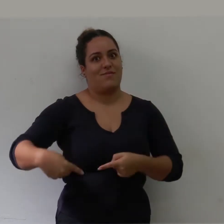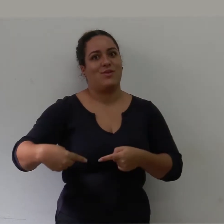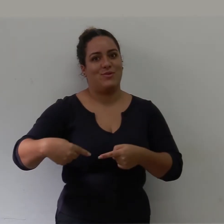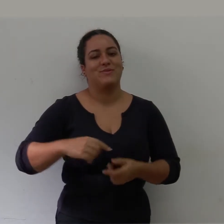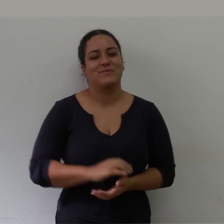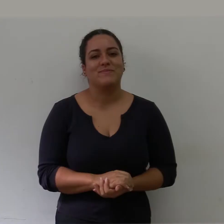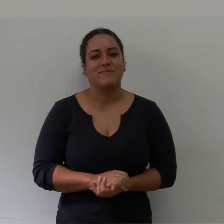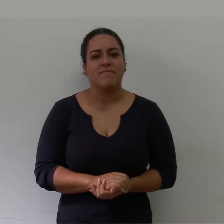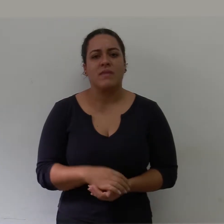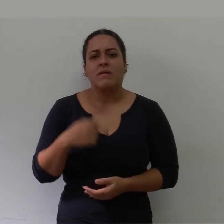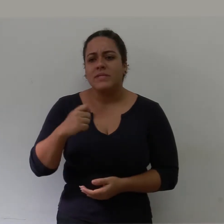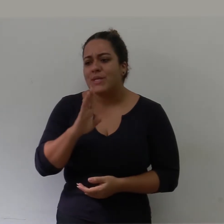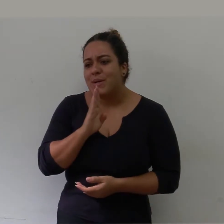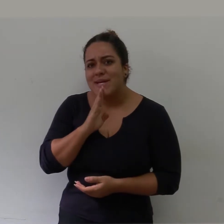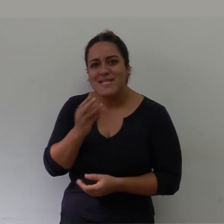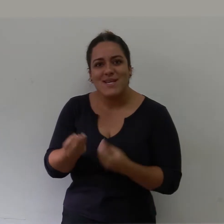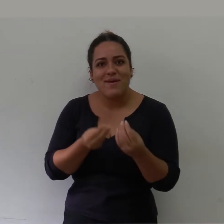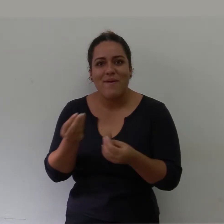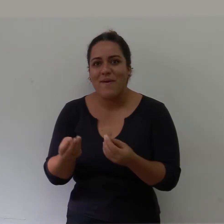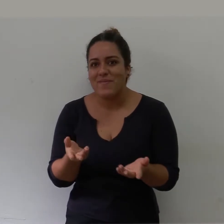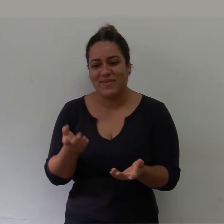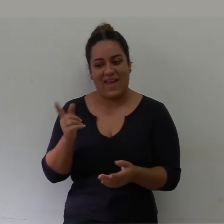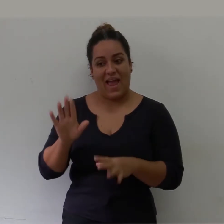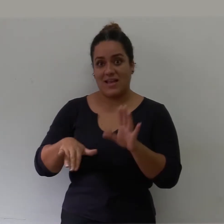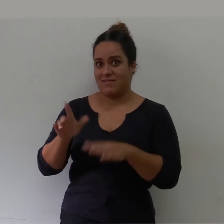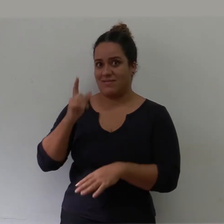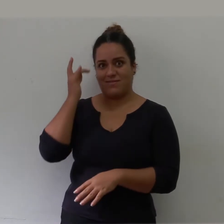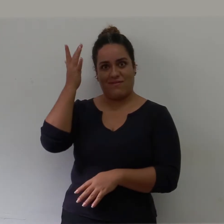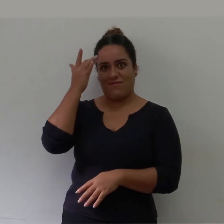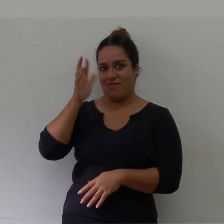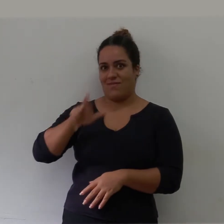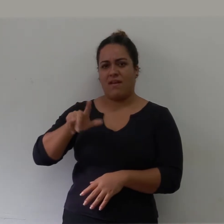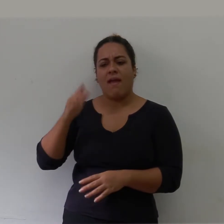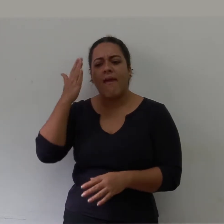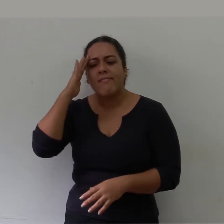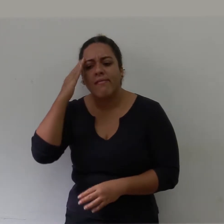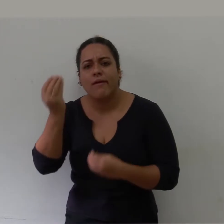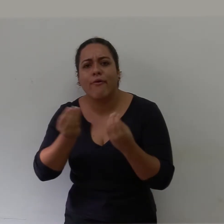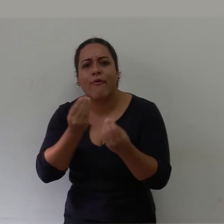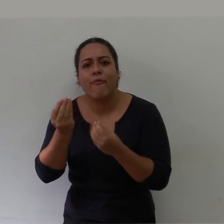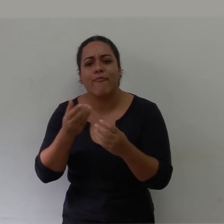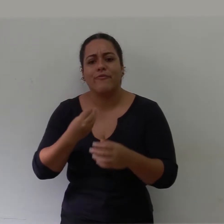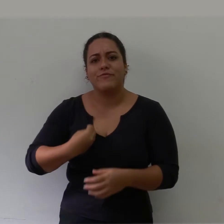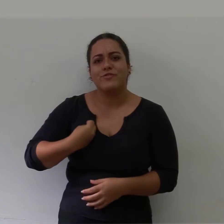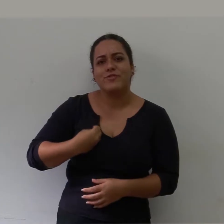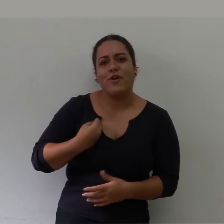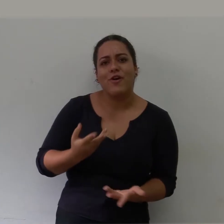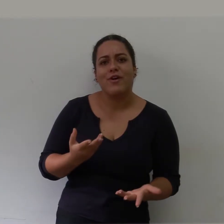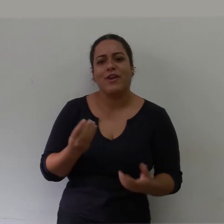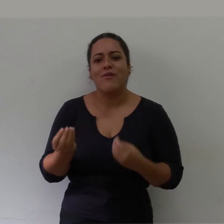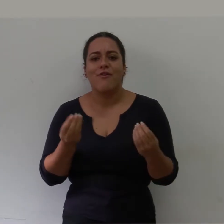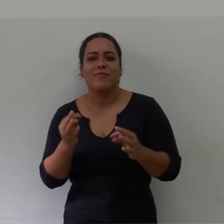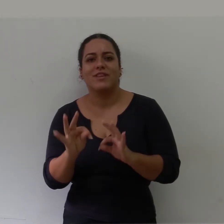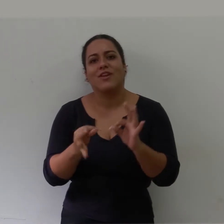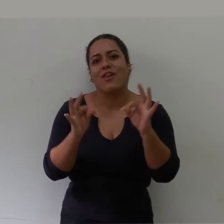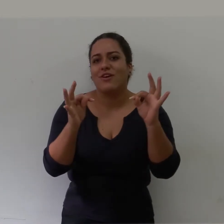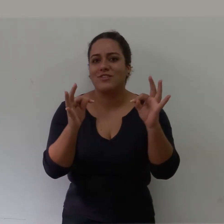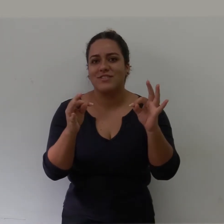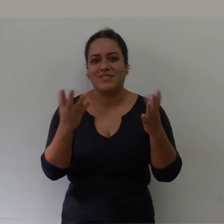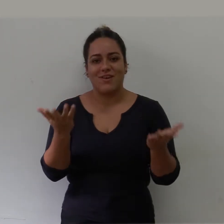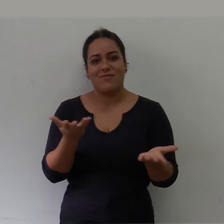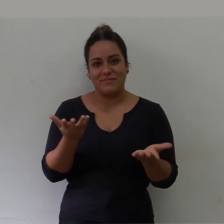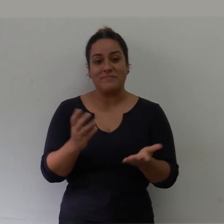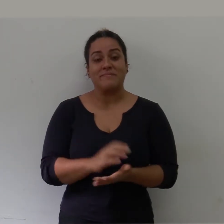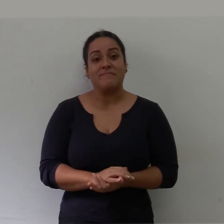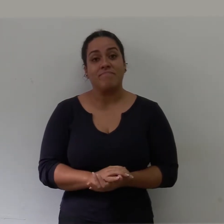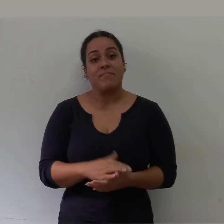A gente tem que se apropriar, às vezes, dessas ferramentas, nem sempre é fácil, né? Até a gente entender como usa, como explorar de melhor